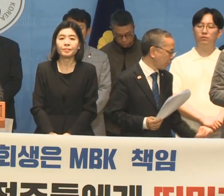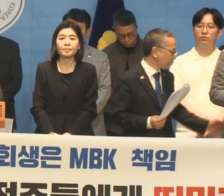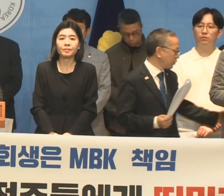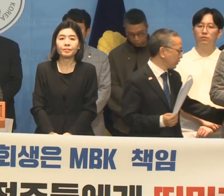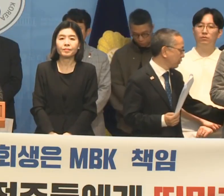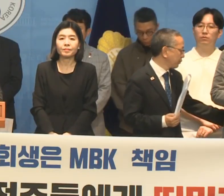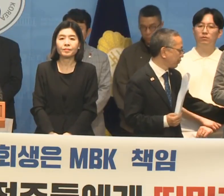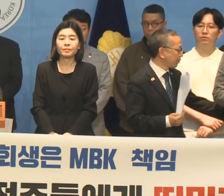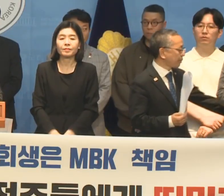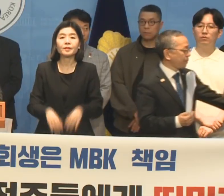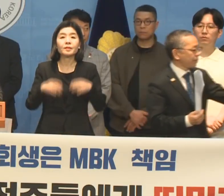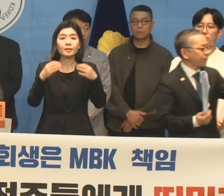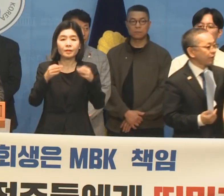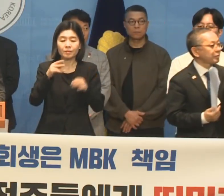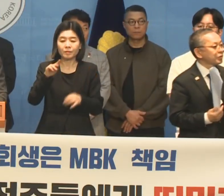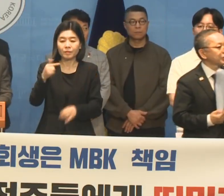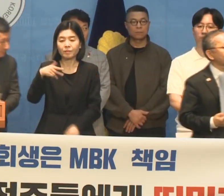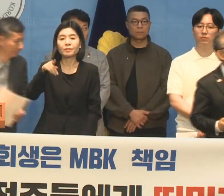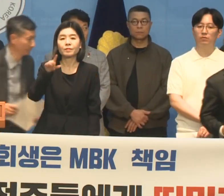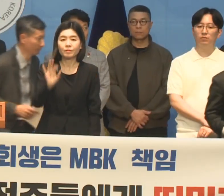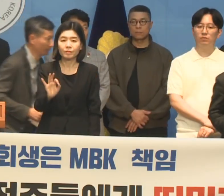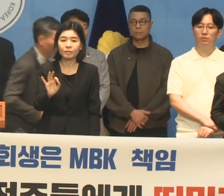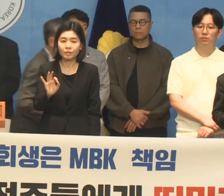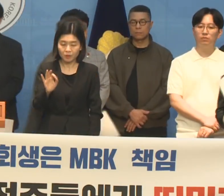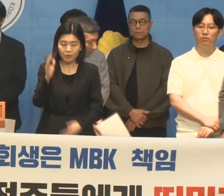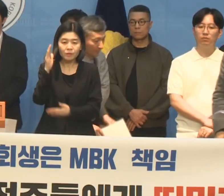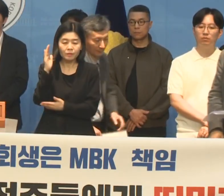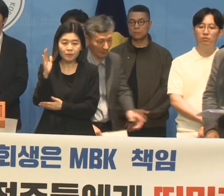다음은 김현정 의원님 발언 듣도록 하겠습니다.